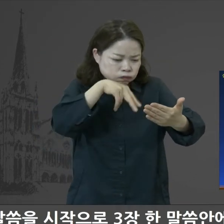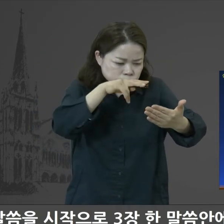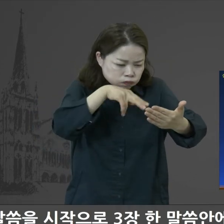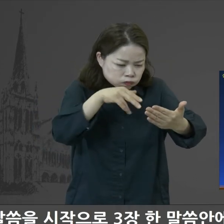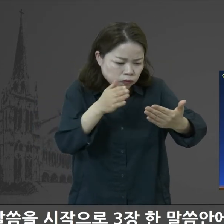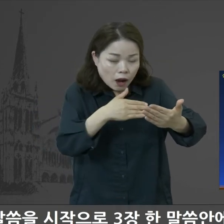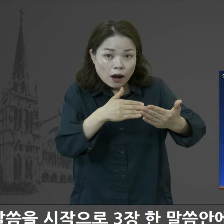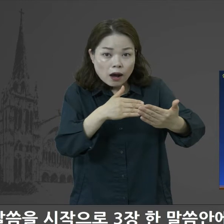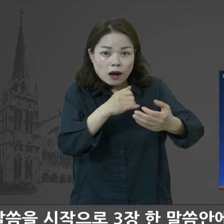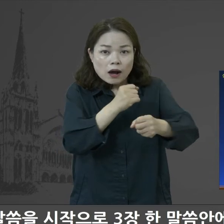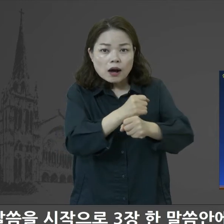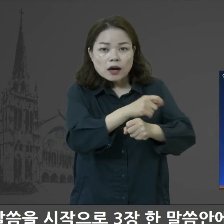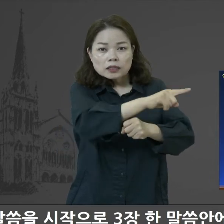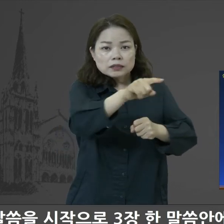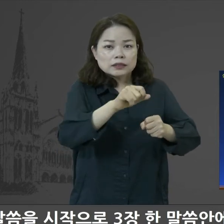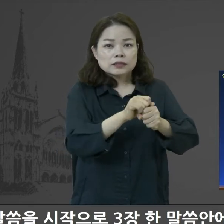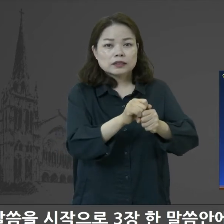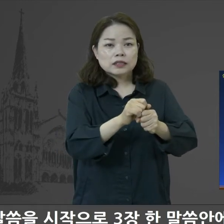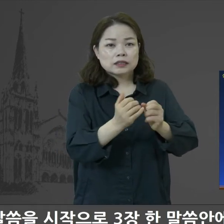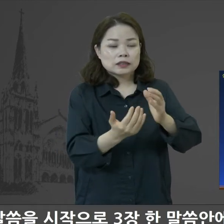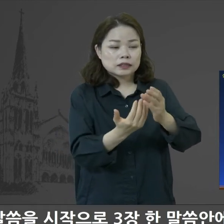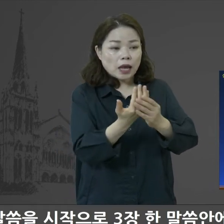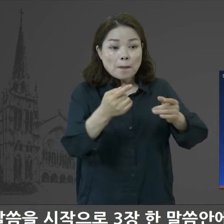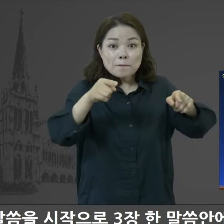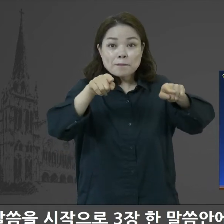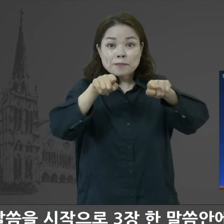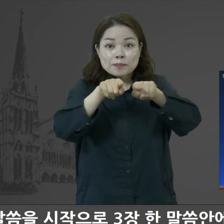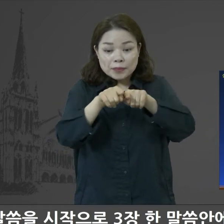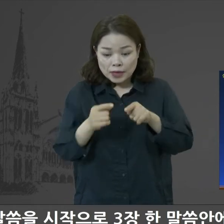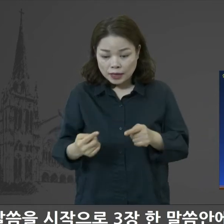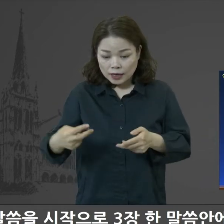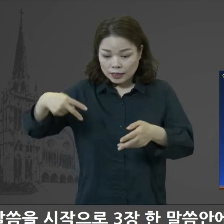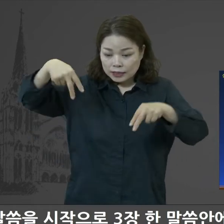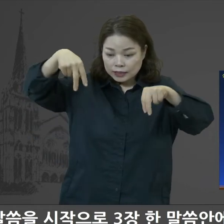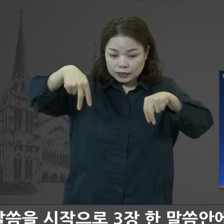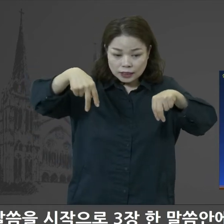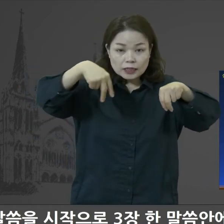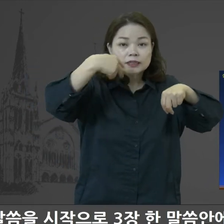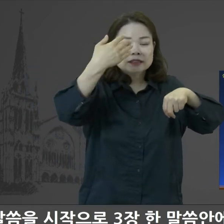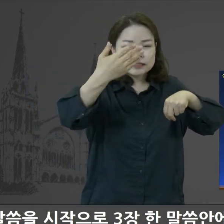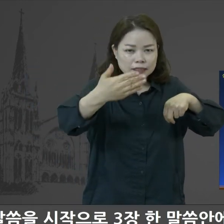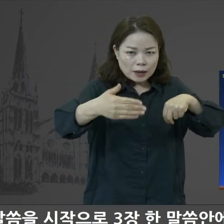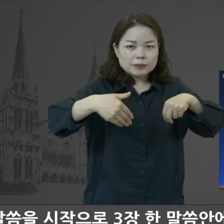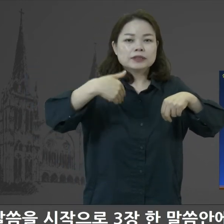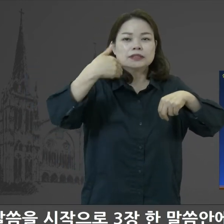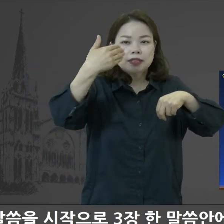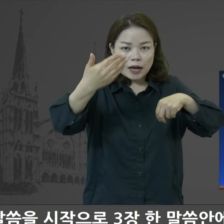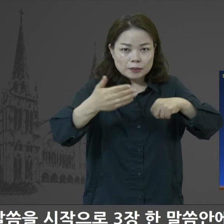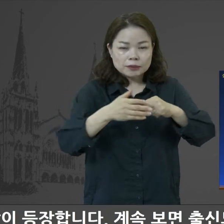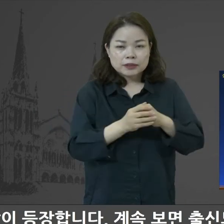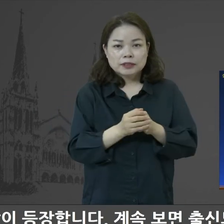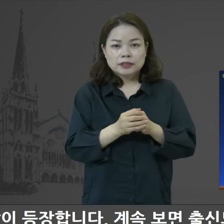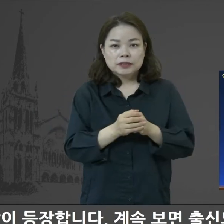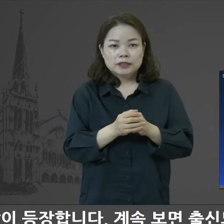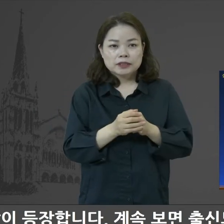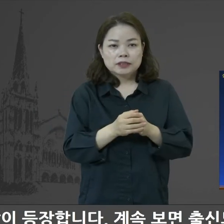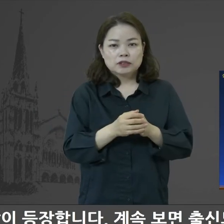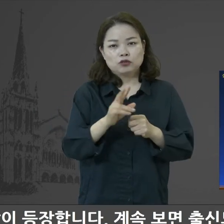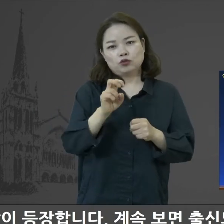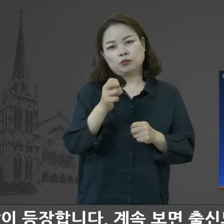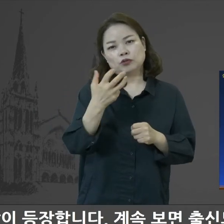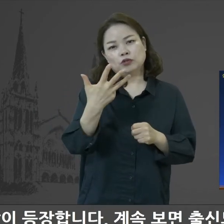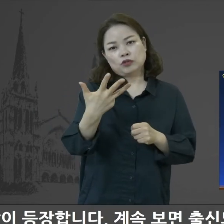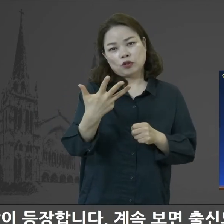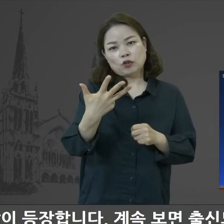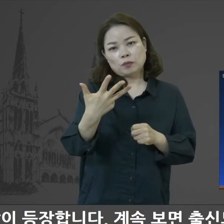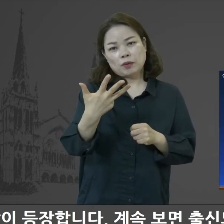힘든 사람들까지 일어납니다. 함께 일어나서 그 다음은 세어보면 28번이나